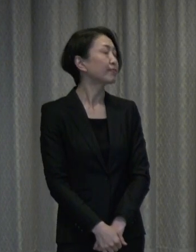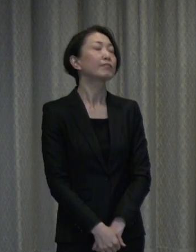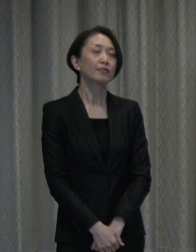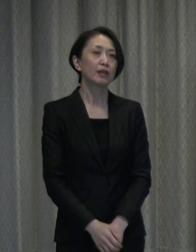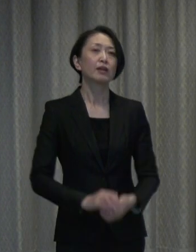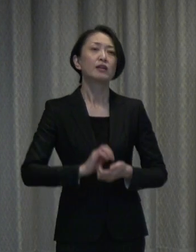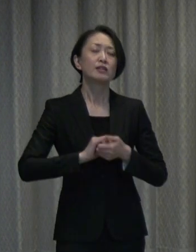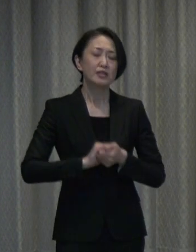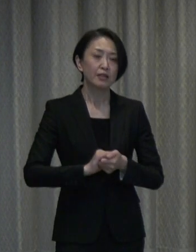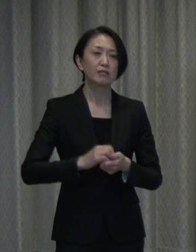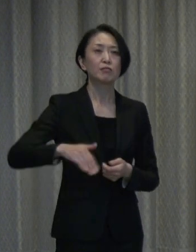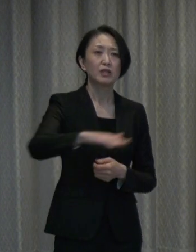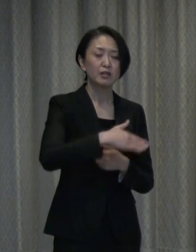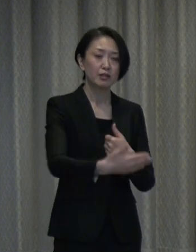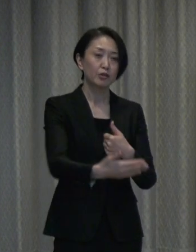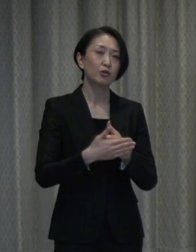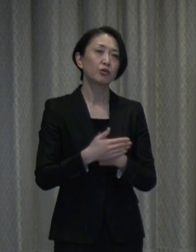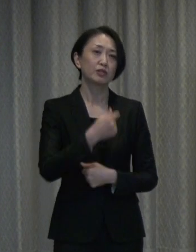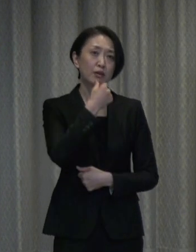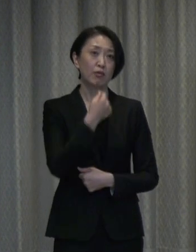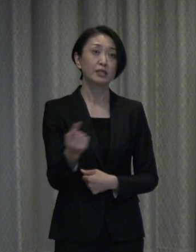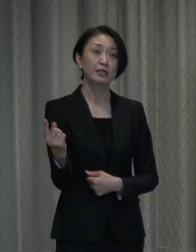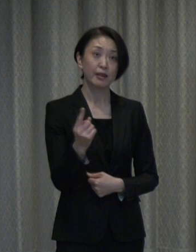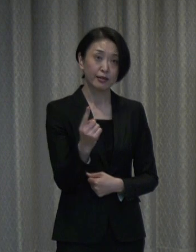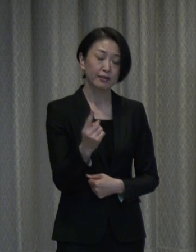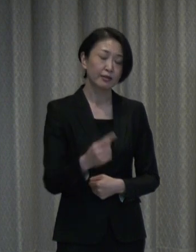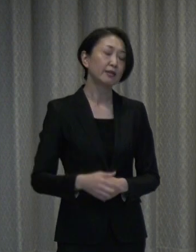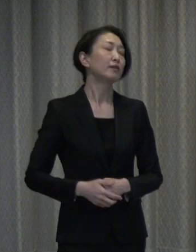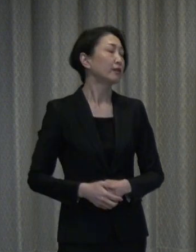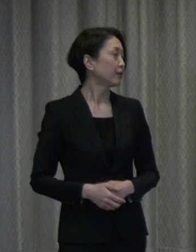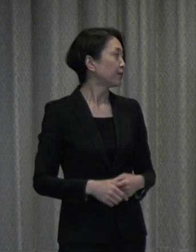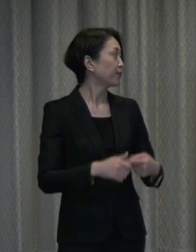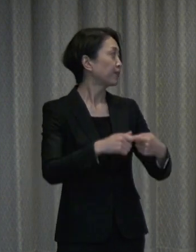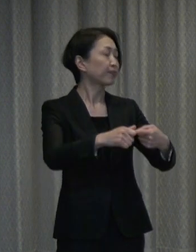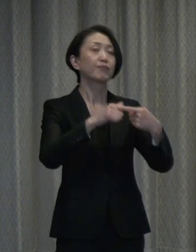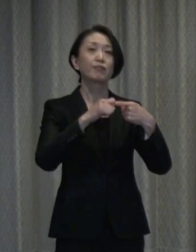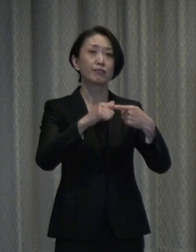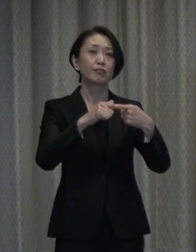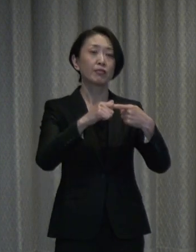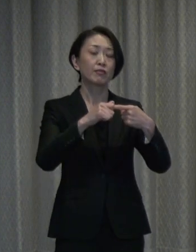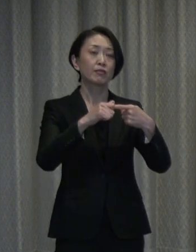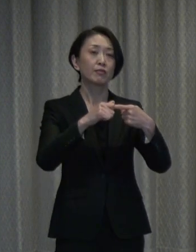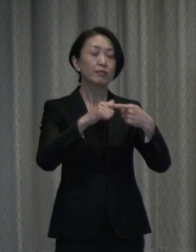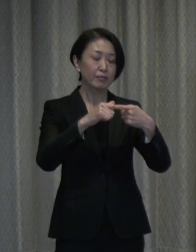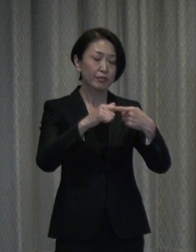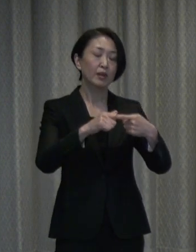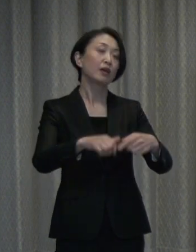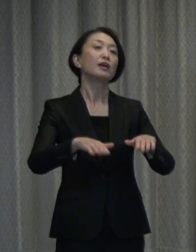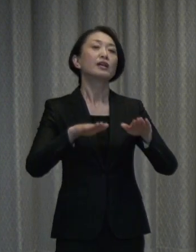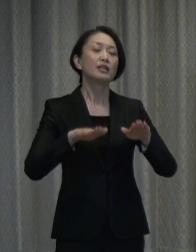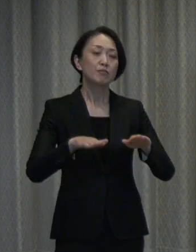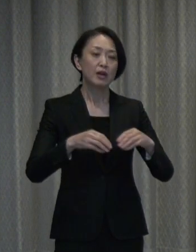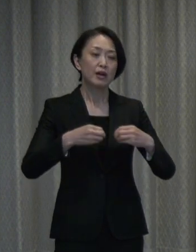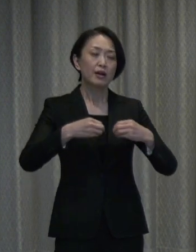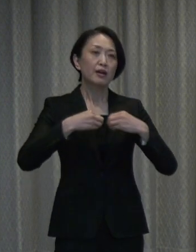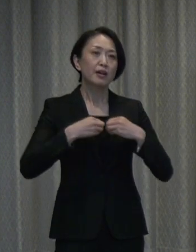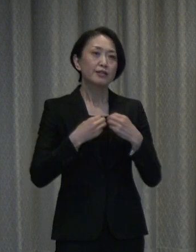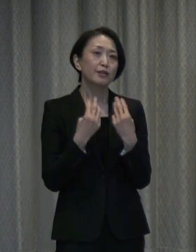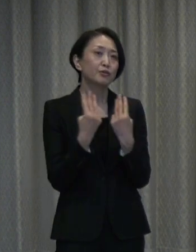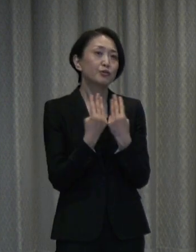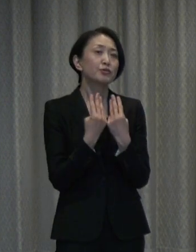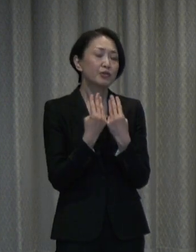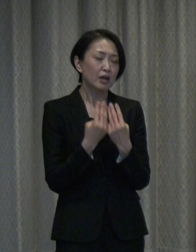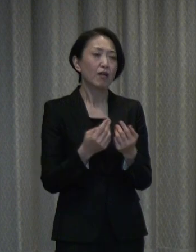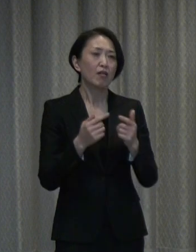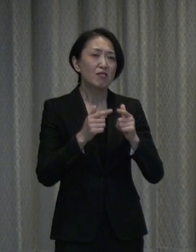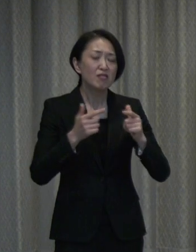様にご協力をいただきたいことを申し上げます。まず1つは、現在感染症の患者の数が非常